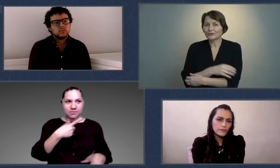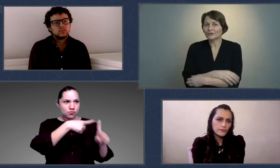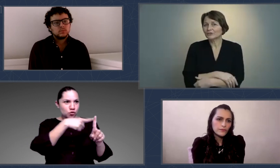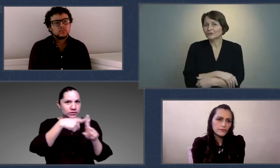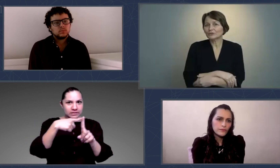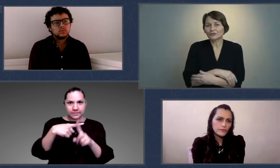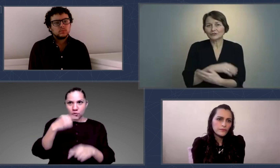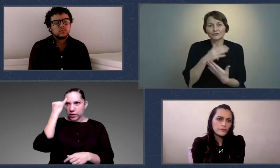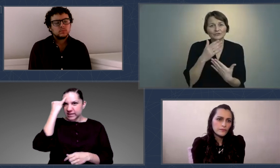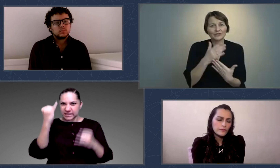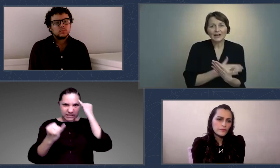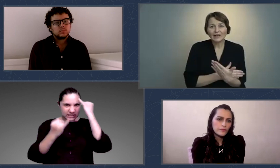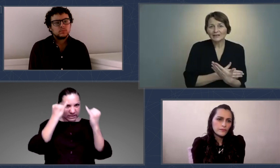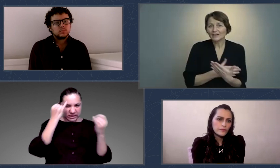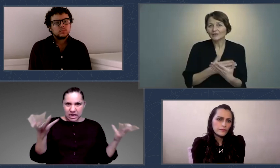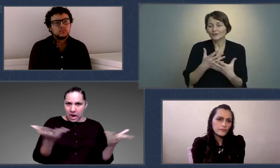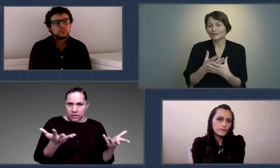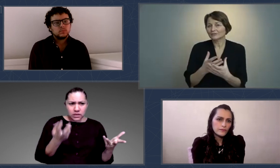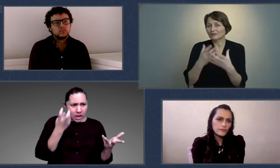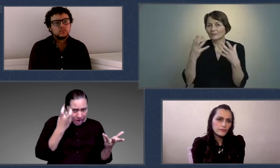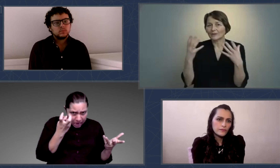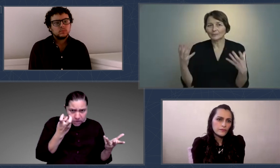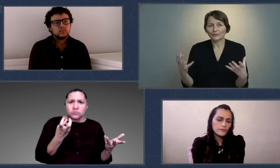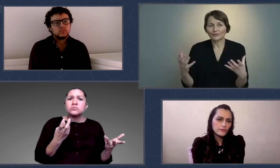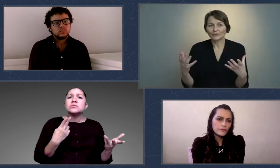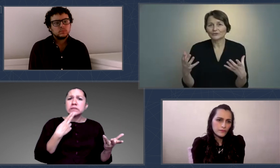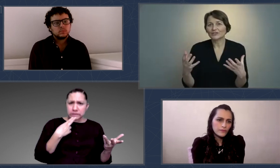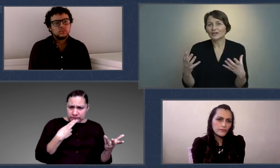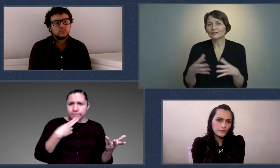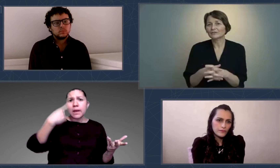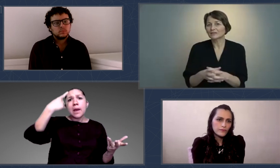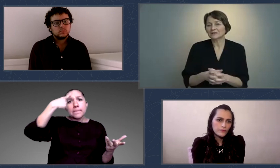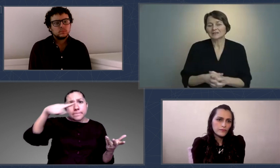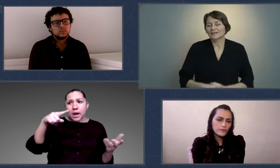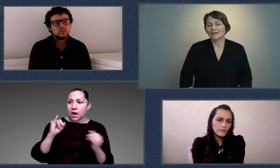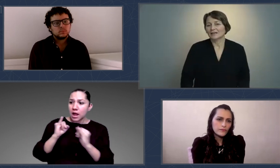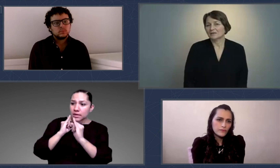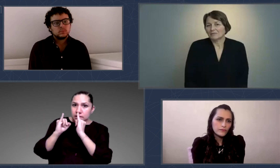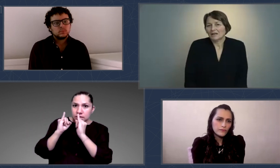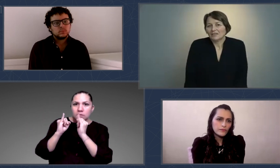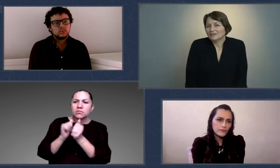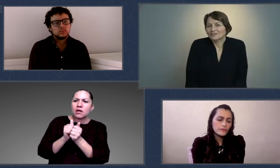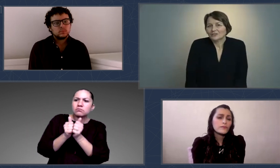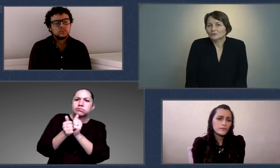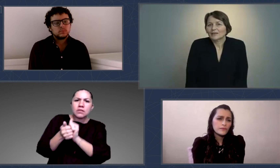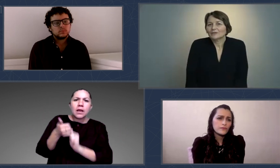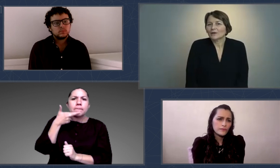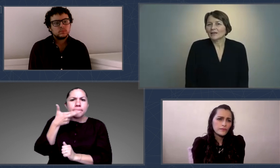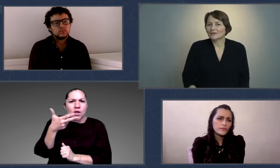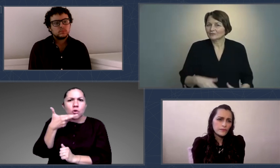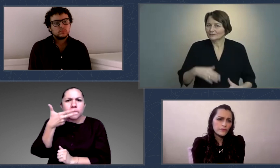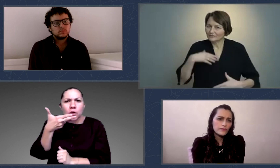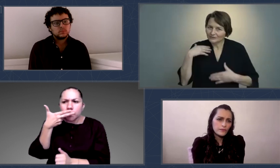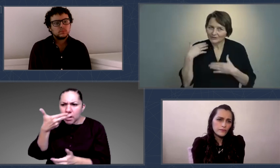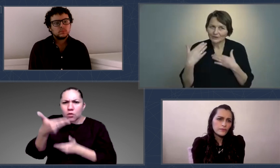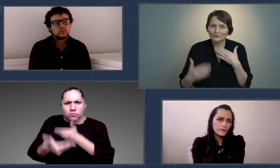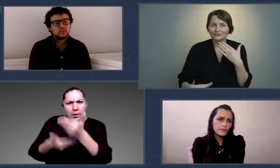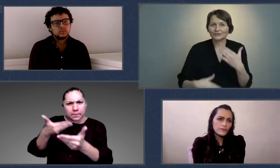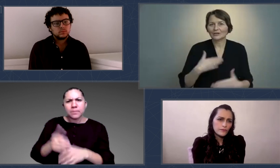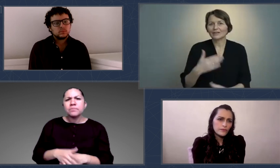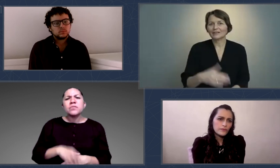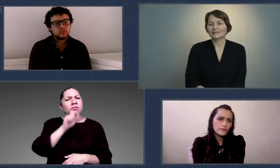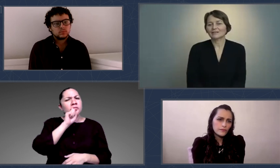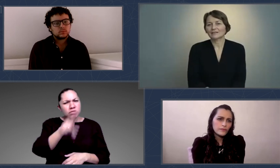una mejora continua de la profesión. Hay muchos libros ahí sobre práctica